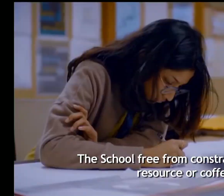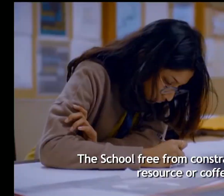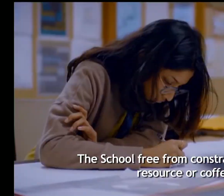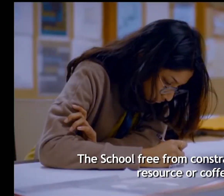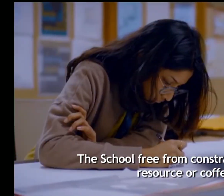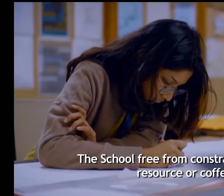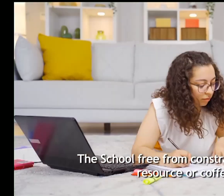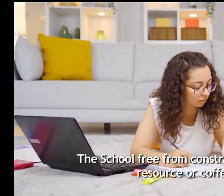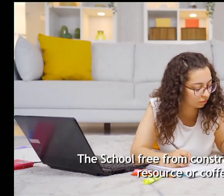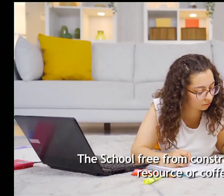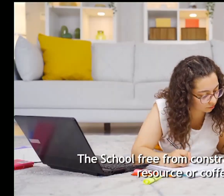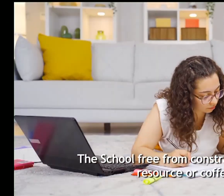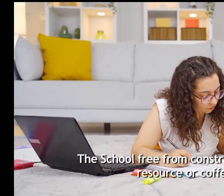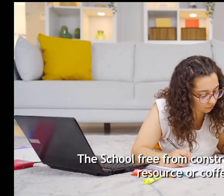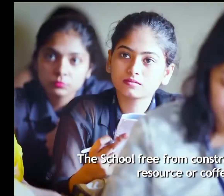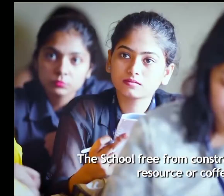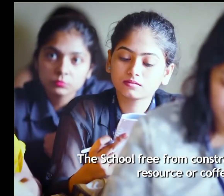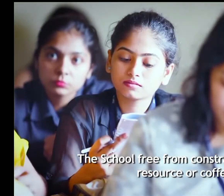विद्यालय जो मुक्त हो।